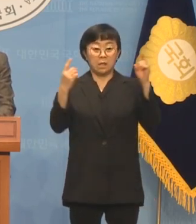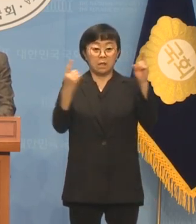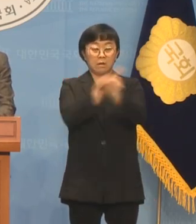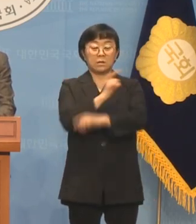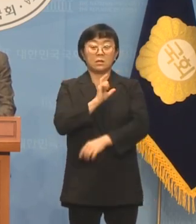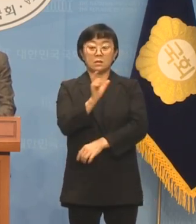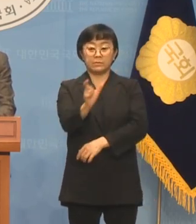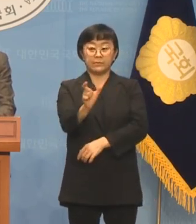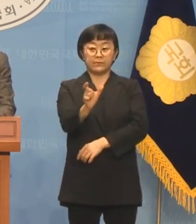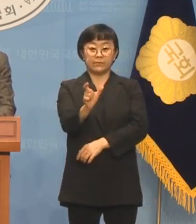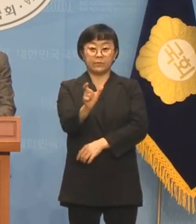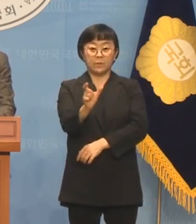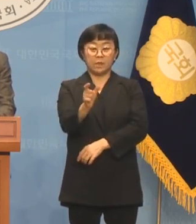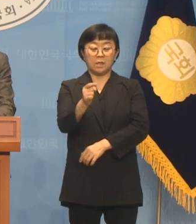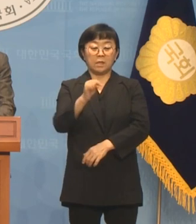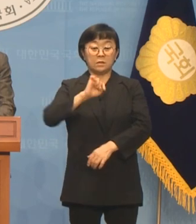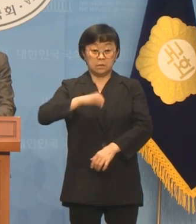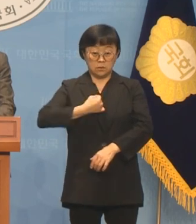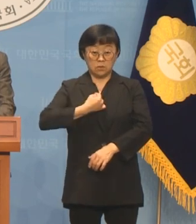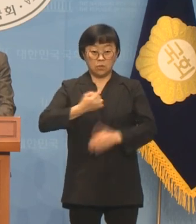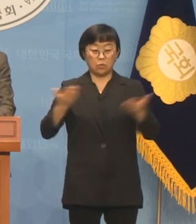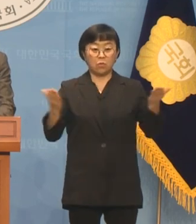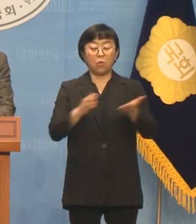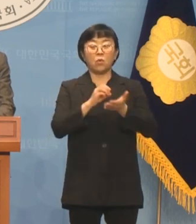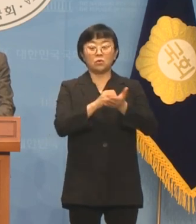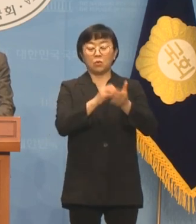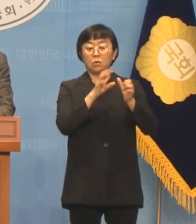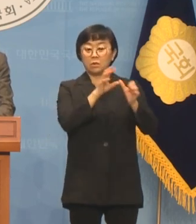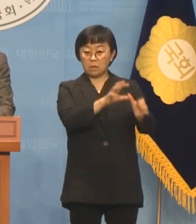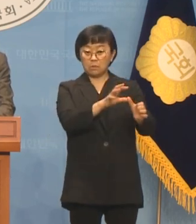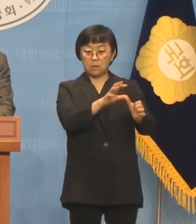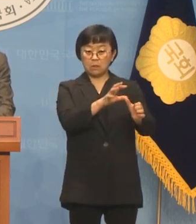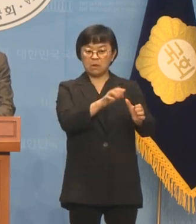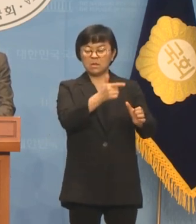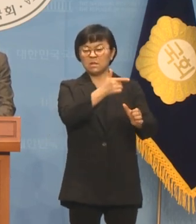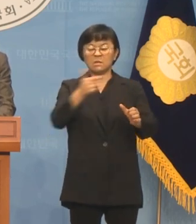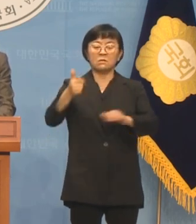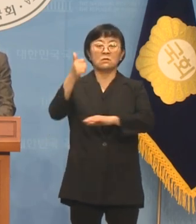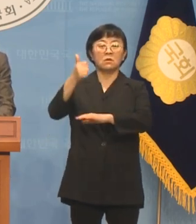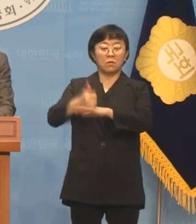이름으로 자행한 노조 탄압을 대단한